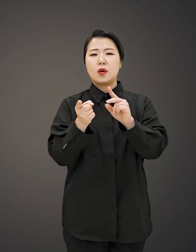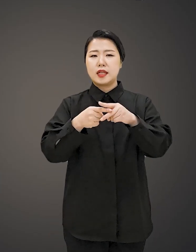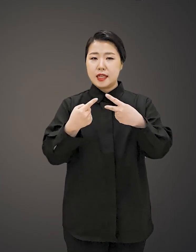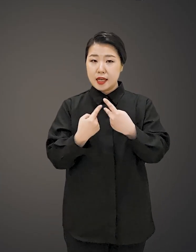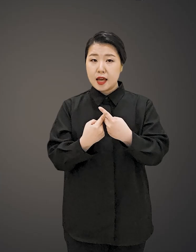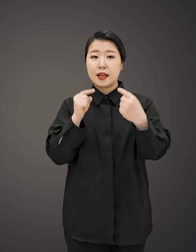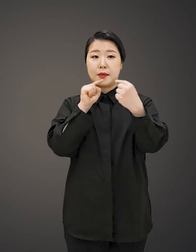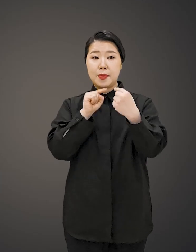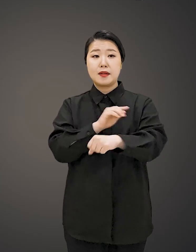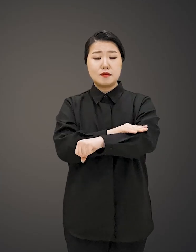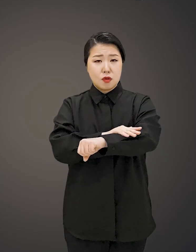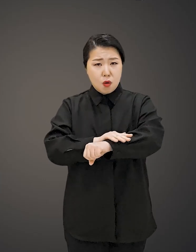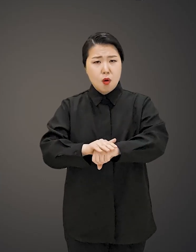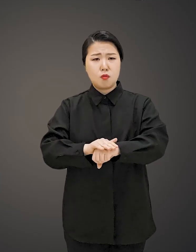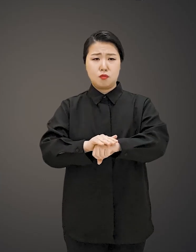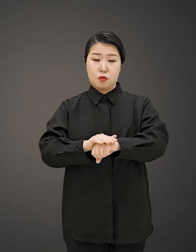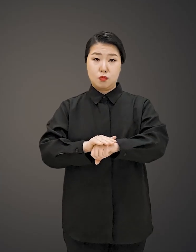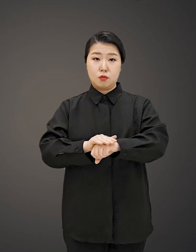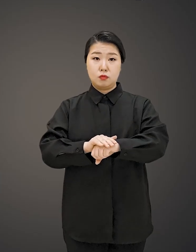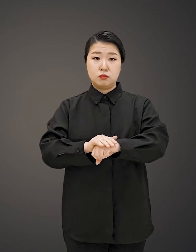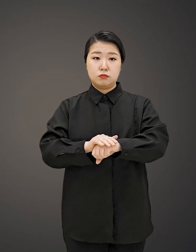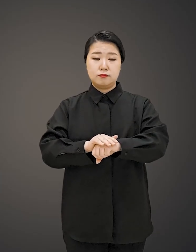서로를 더 잘 이해할 수 있게 되면